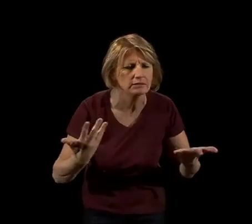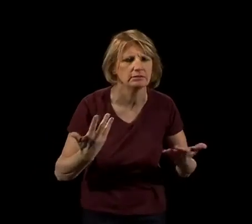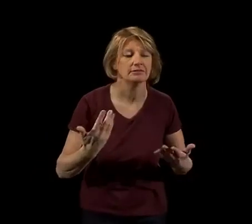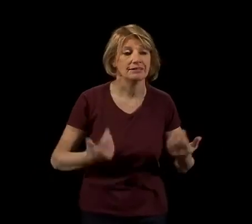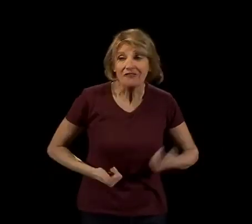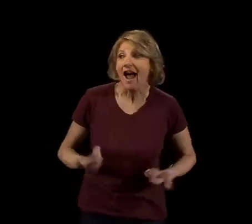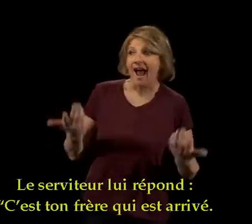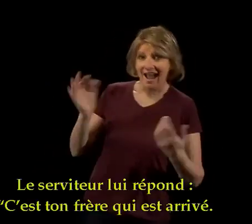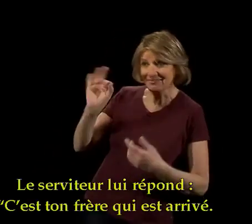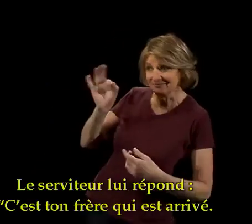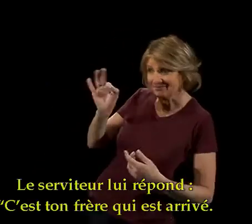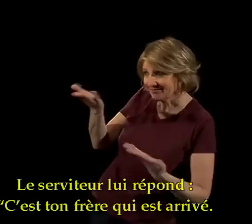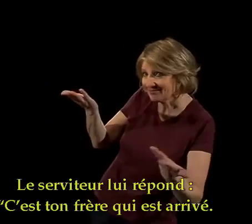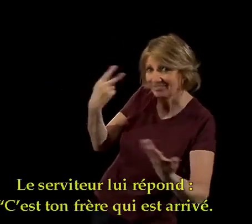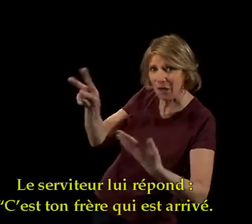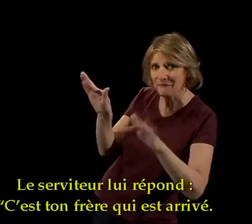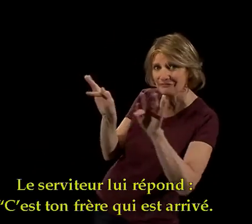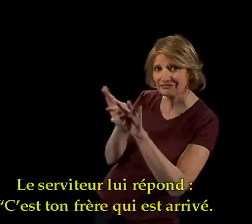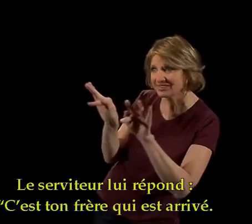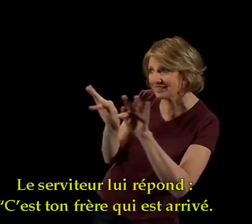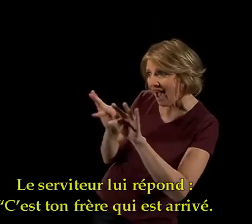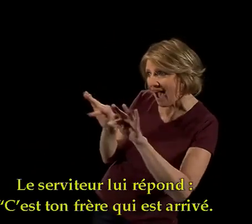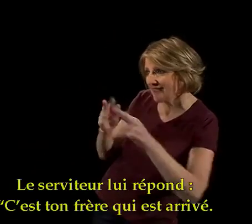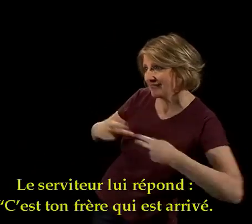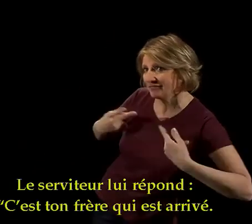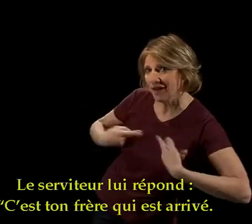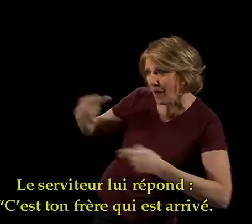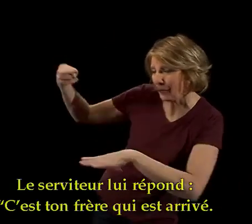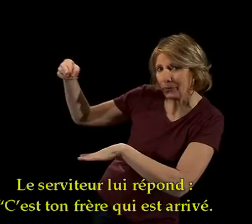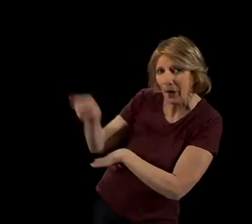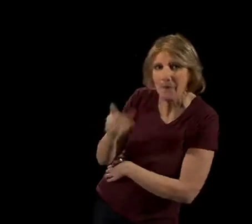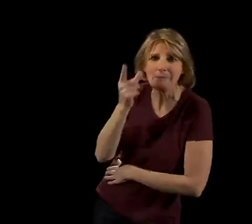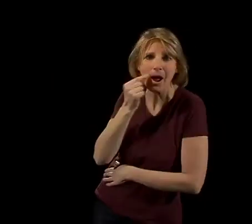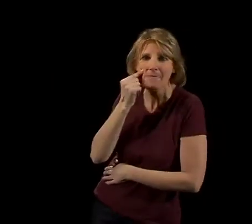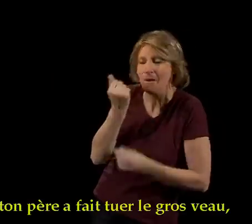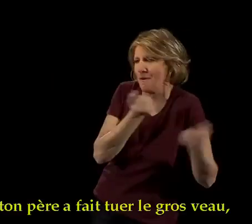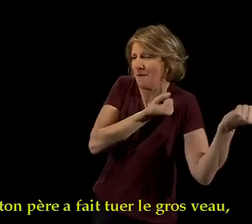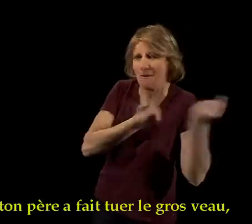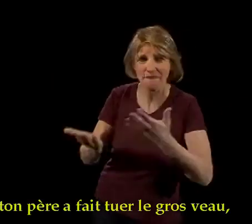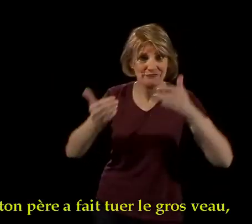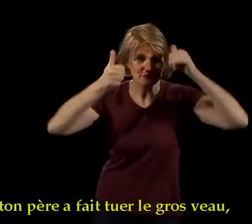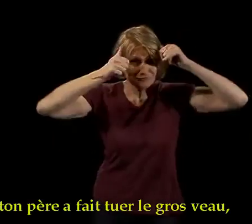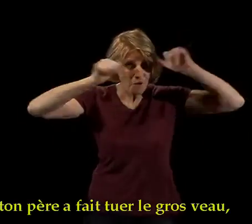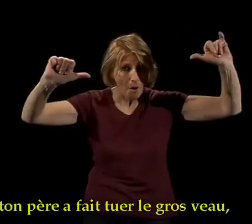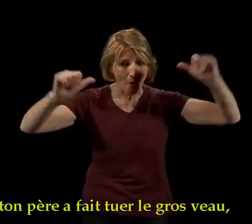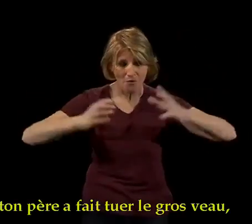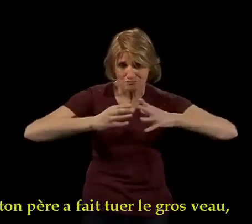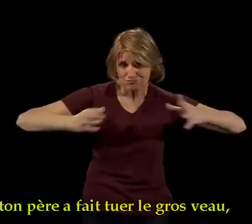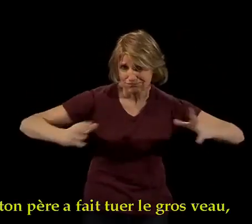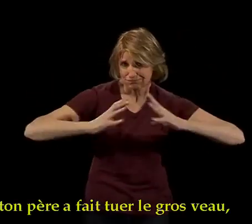Le serviteur lui répond « C'est ton frère qui est arrivé. Et ton père a fait tuer le gros veau parce